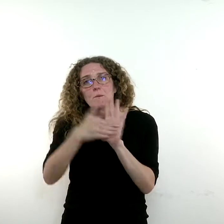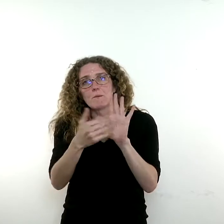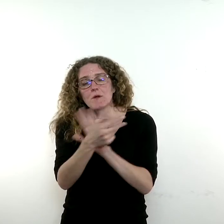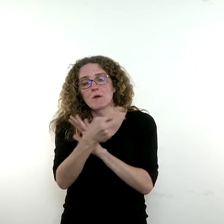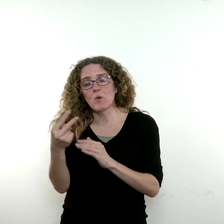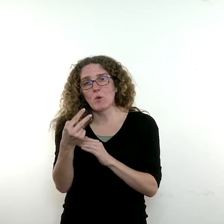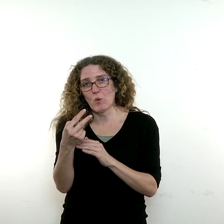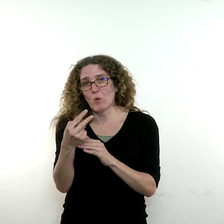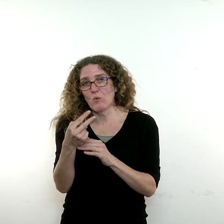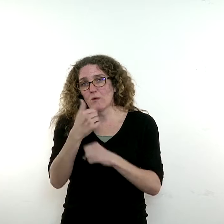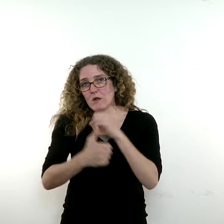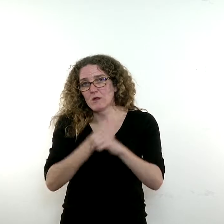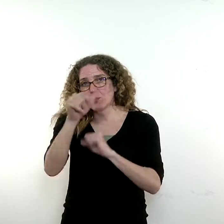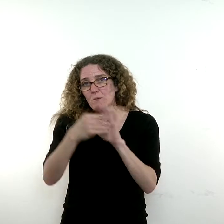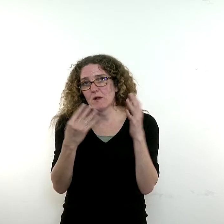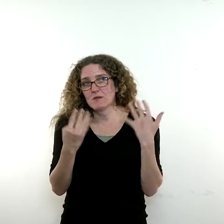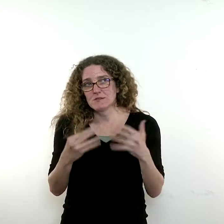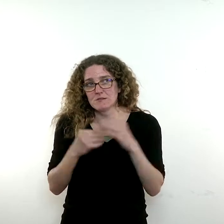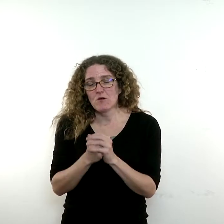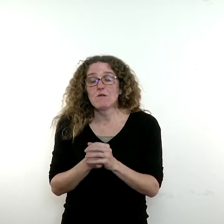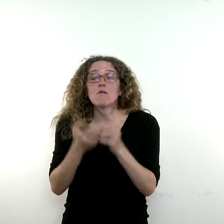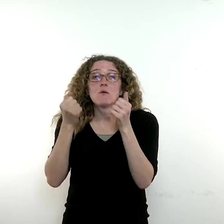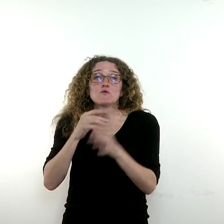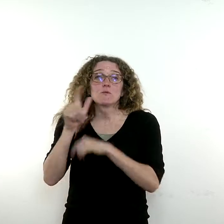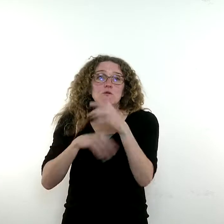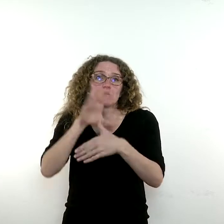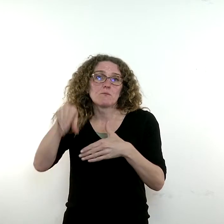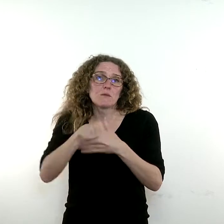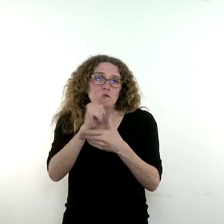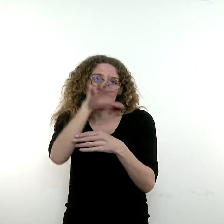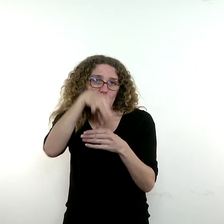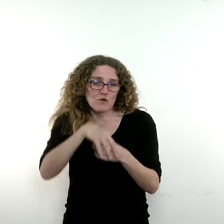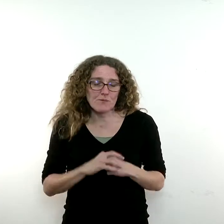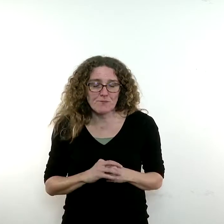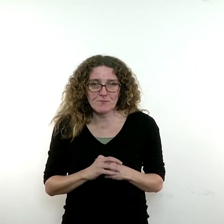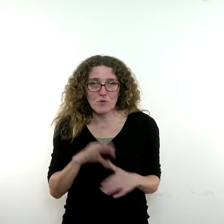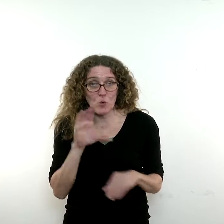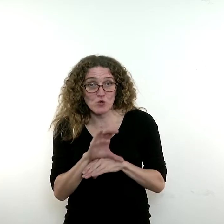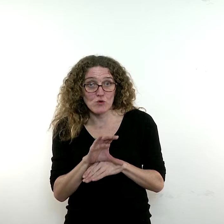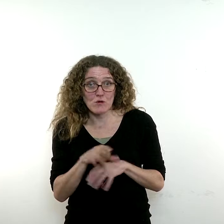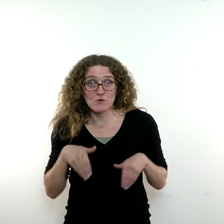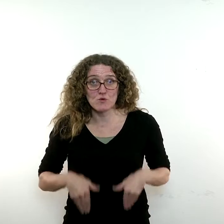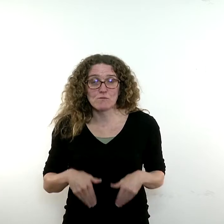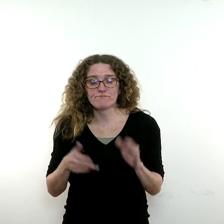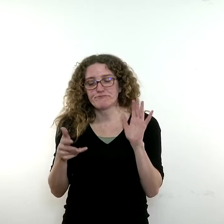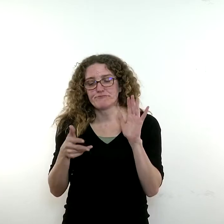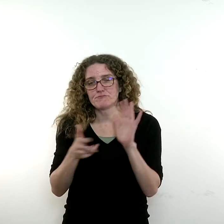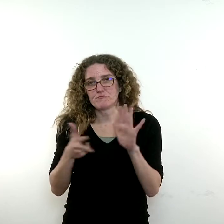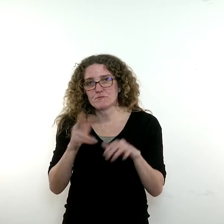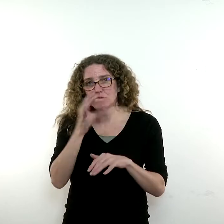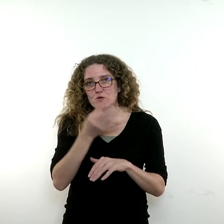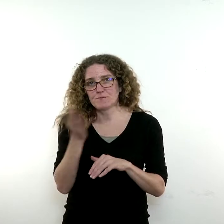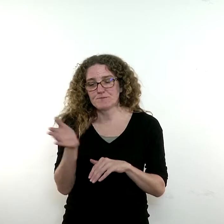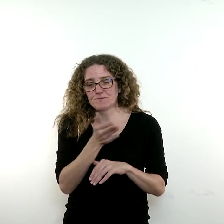l'exercice budgétaire 2019. Madame Botkin et Monsieur El Kandoussi ne prennent pas part au vote. Contre? Abstention.